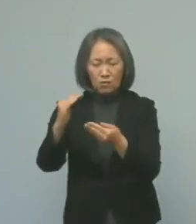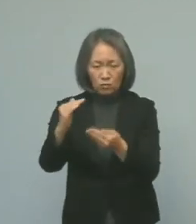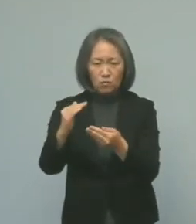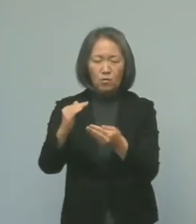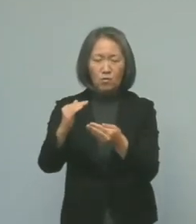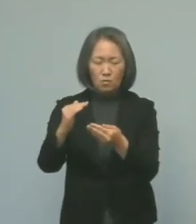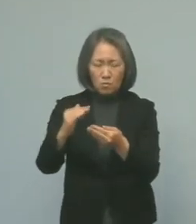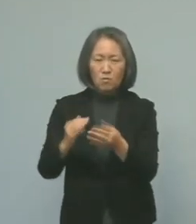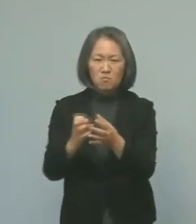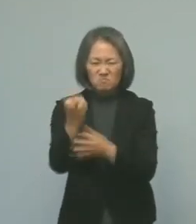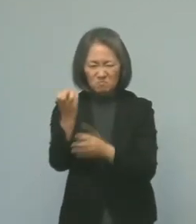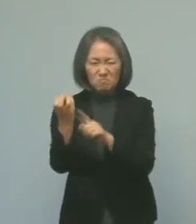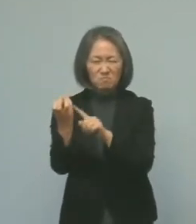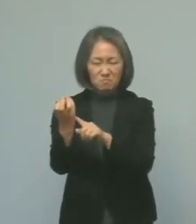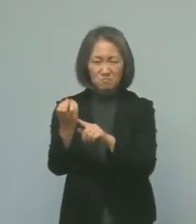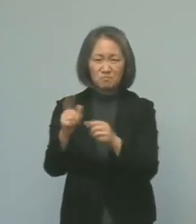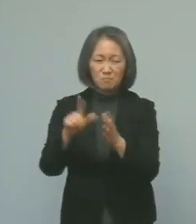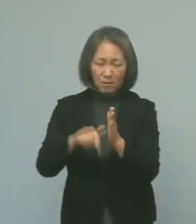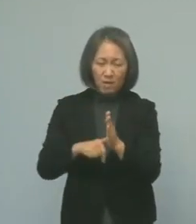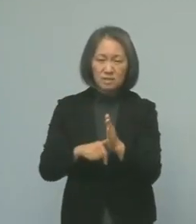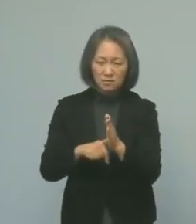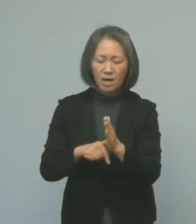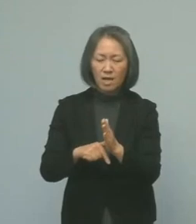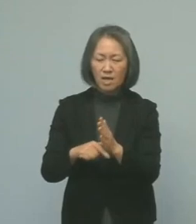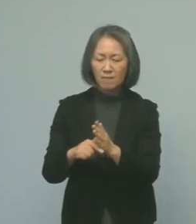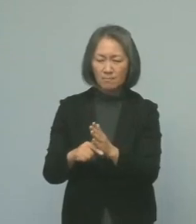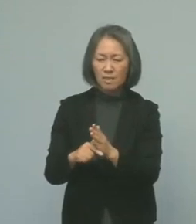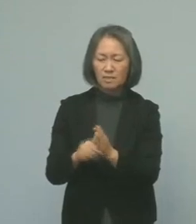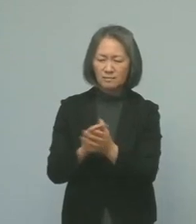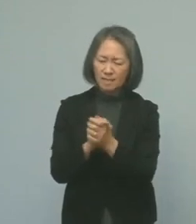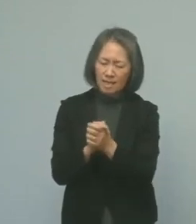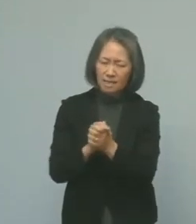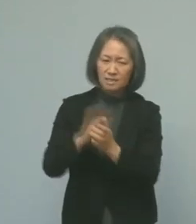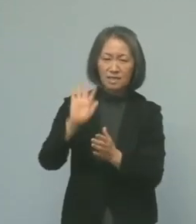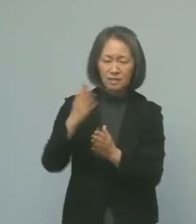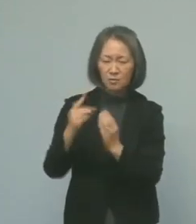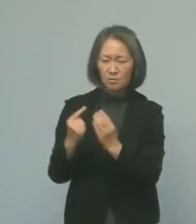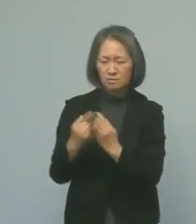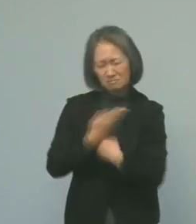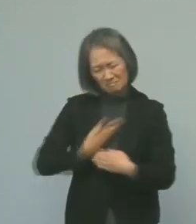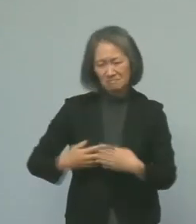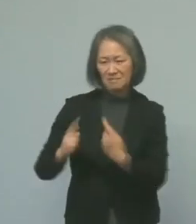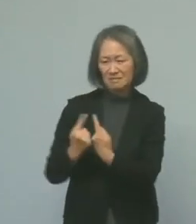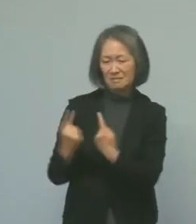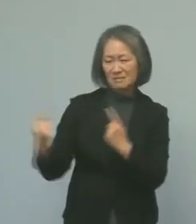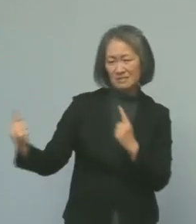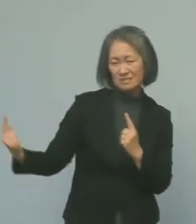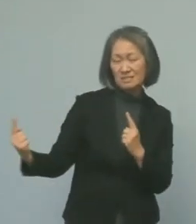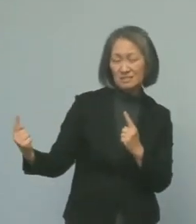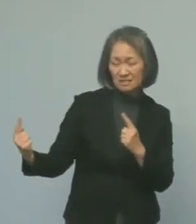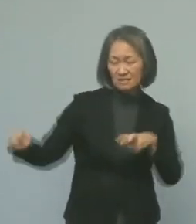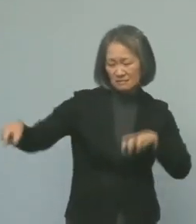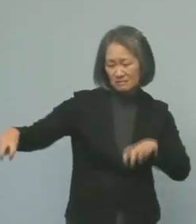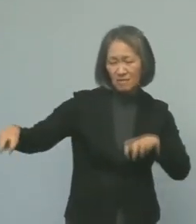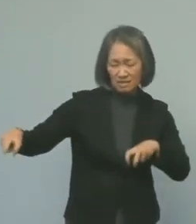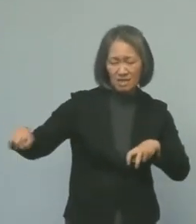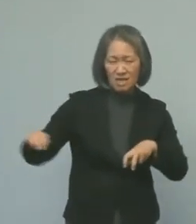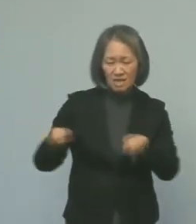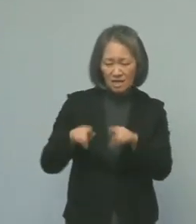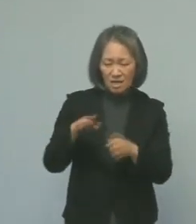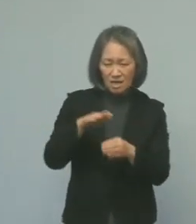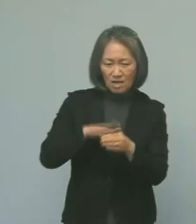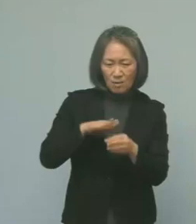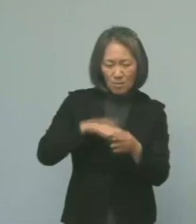が今起きておりますので、ちょっと距離をとって、間隔を空けて座って召し上がるとかです